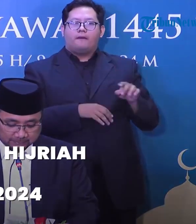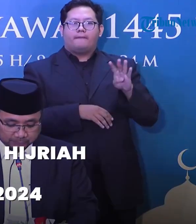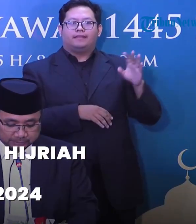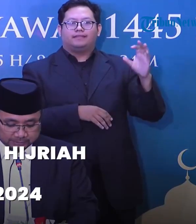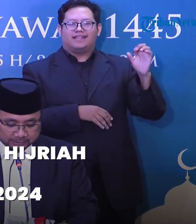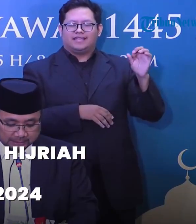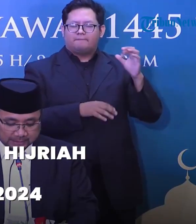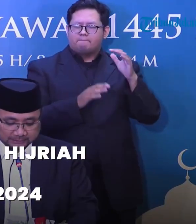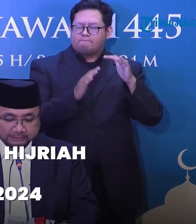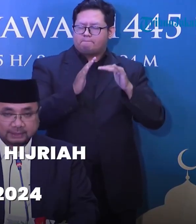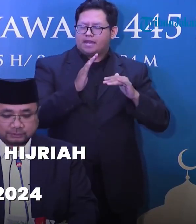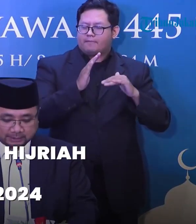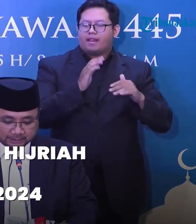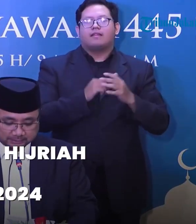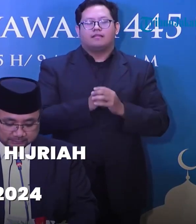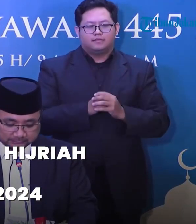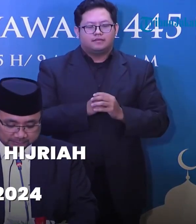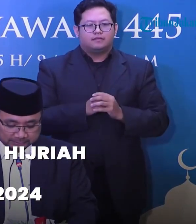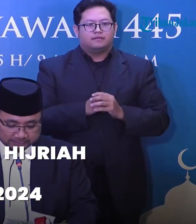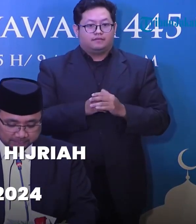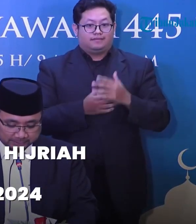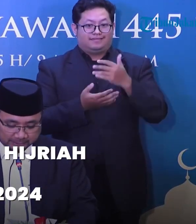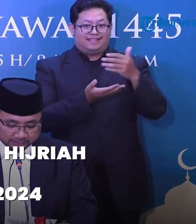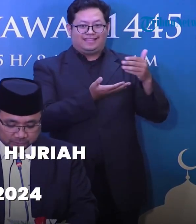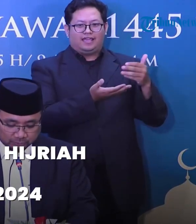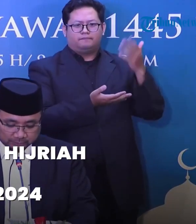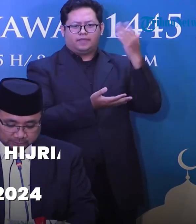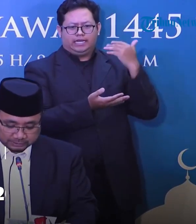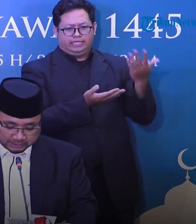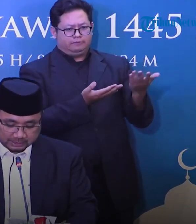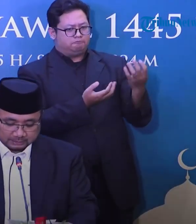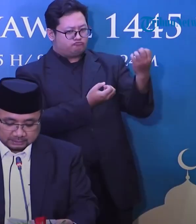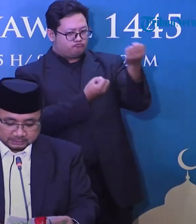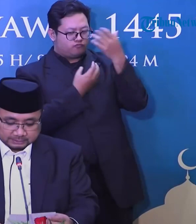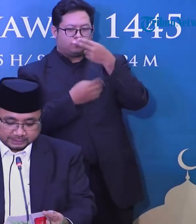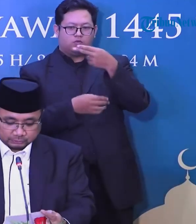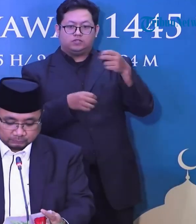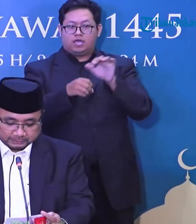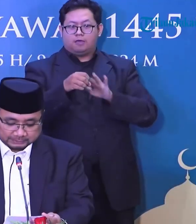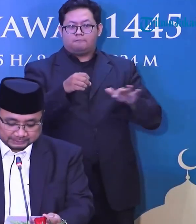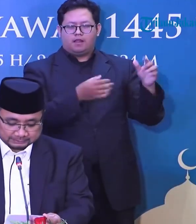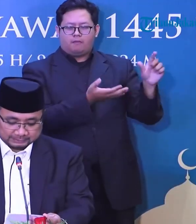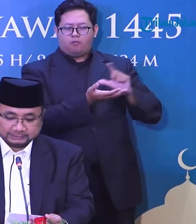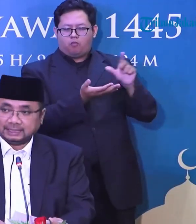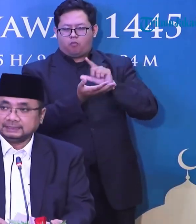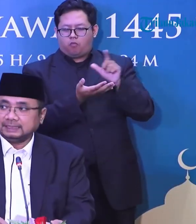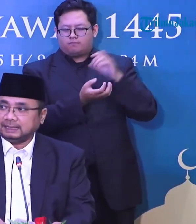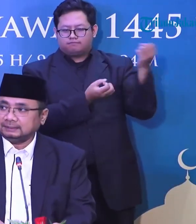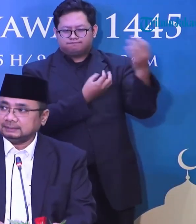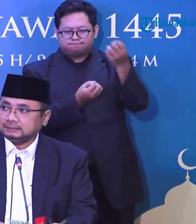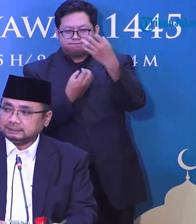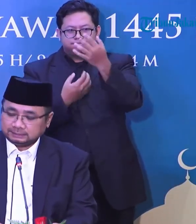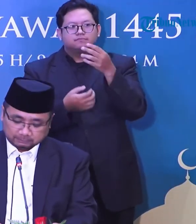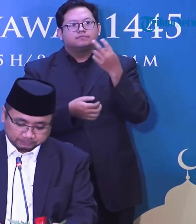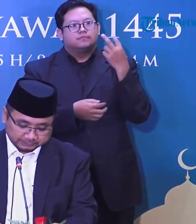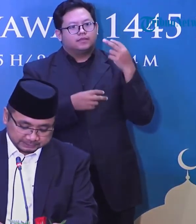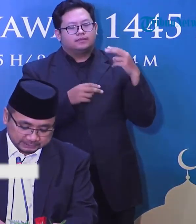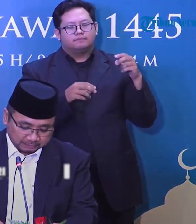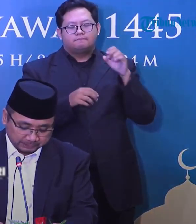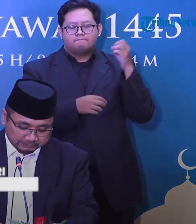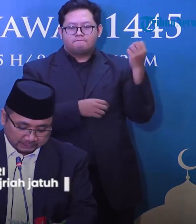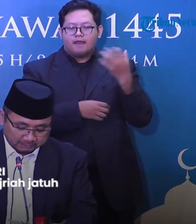data posisi Hilal hari ini yang sudah tadi disampaikan di seluruh Indonesia yaitu pada ketinggian Hilal yang